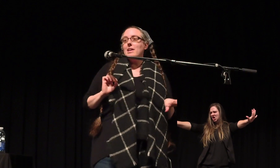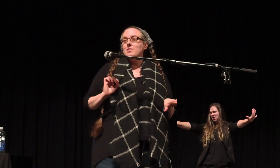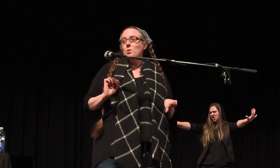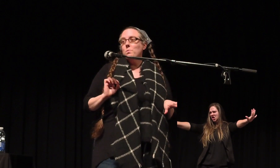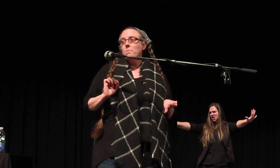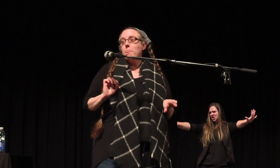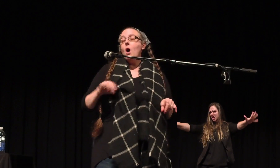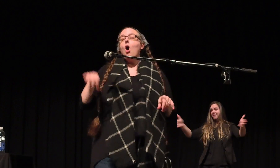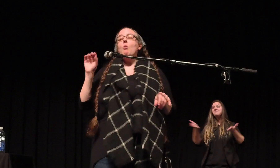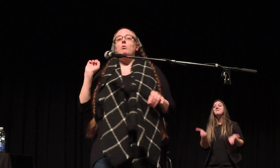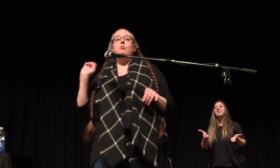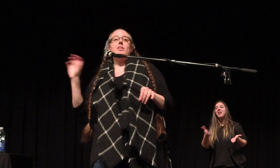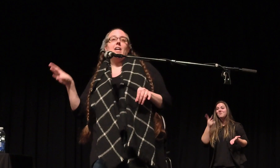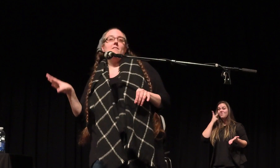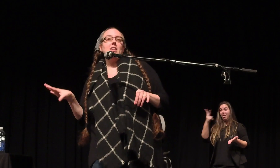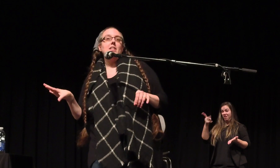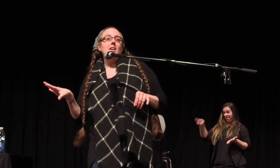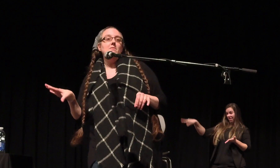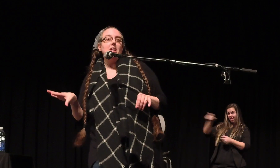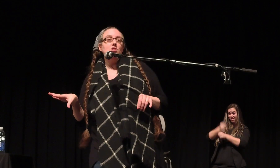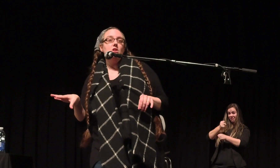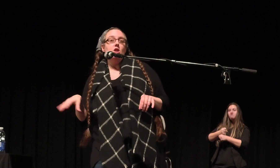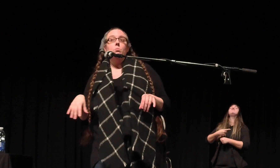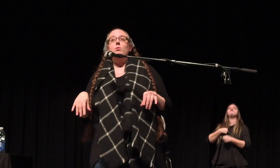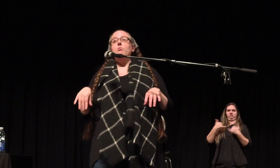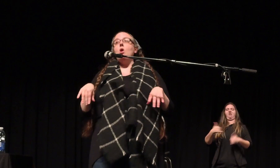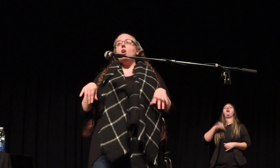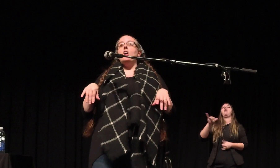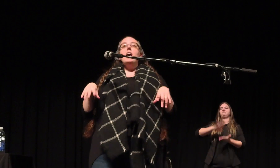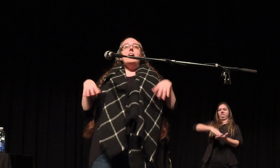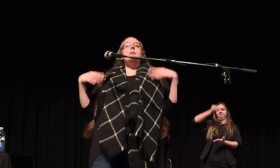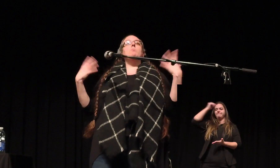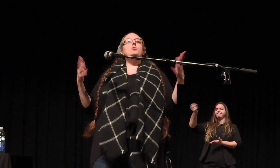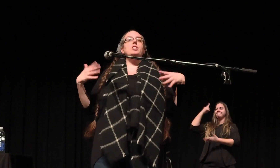la maison, on peut le voir travailler dans le verger, on peut le